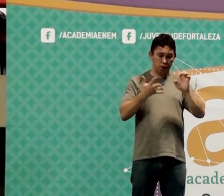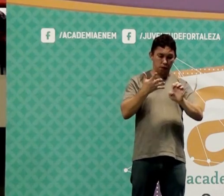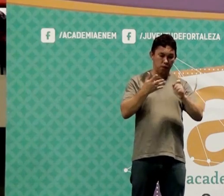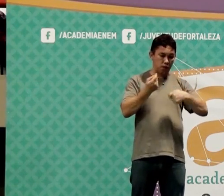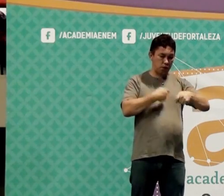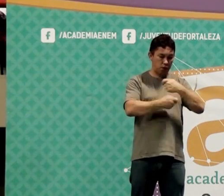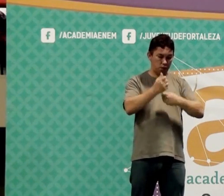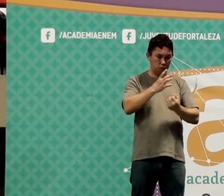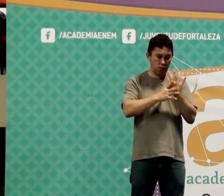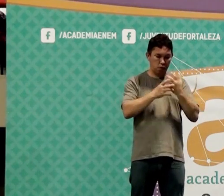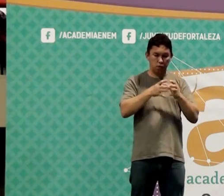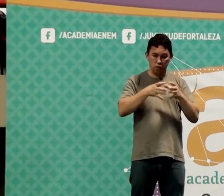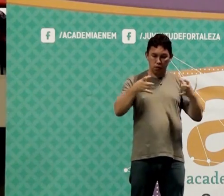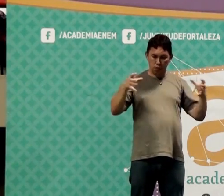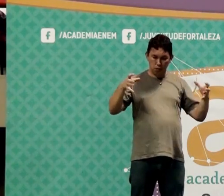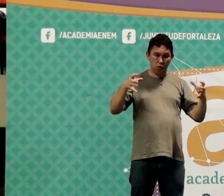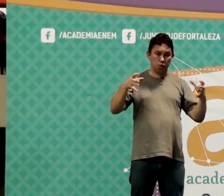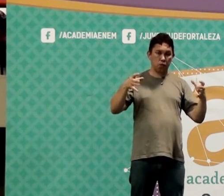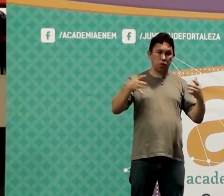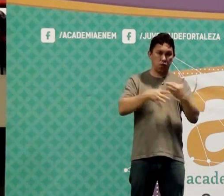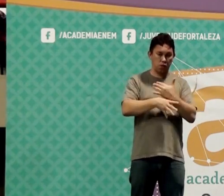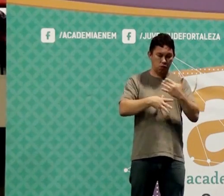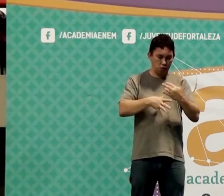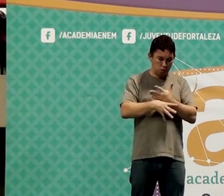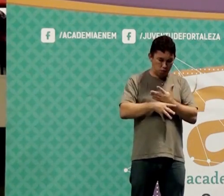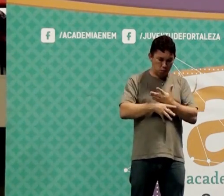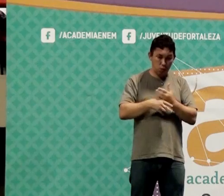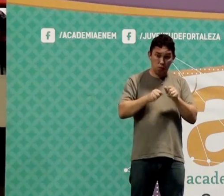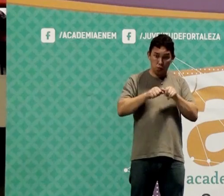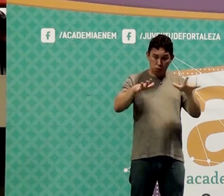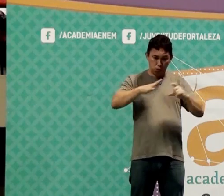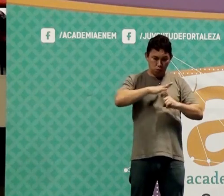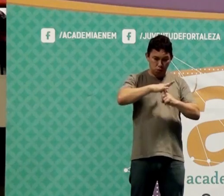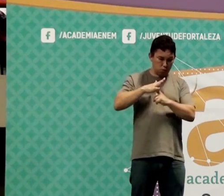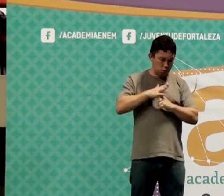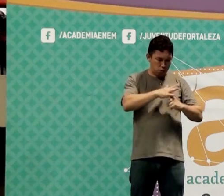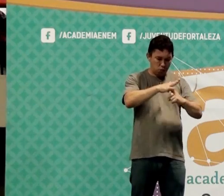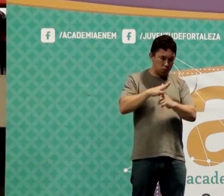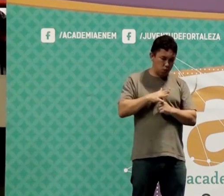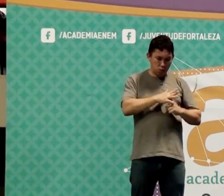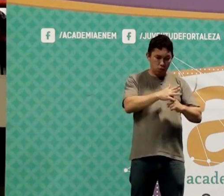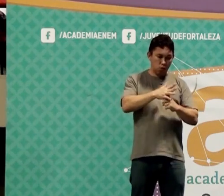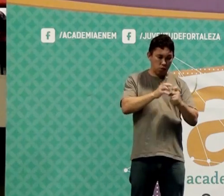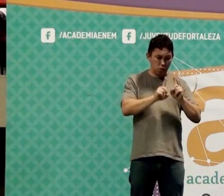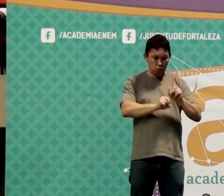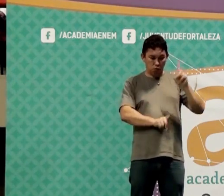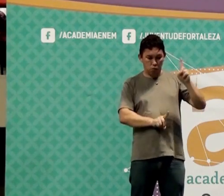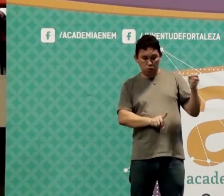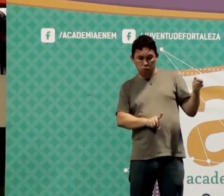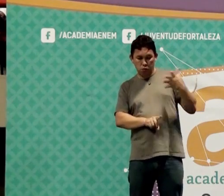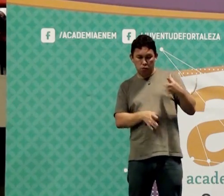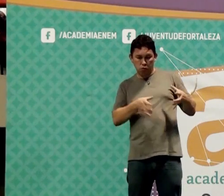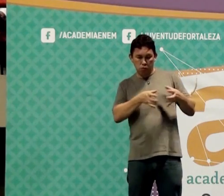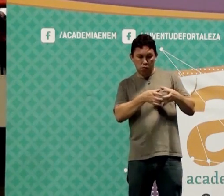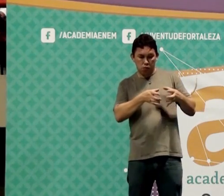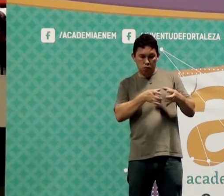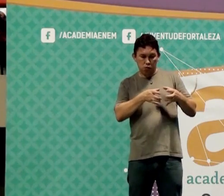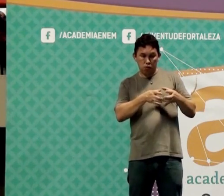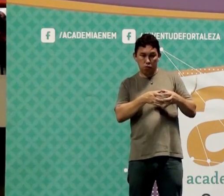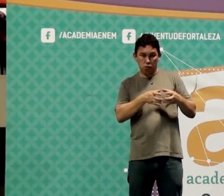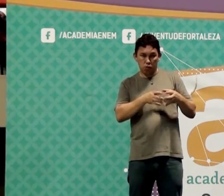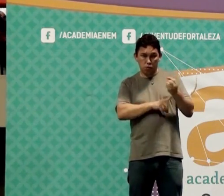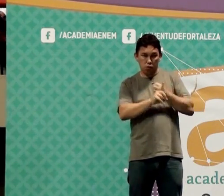a Ásia, lá para a África. América ainda não. América só na próxima aula, quando eu vier. Aí nós já estamos mexendo com a América. Nós vamos para a